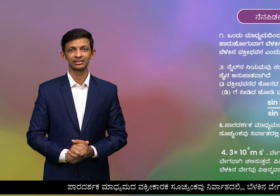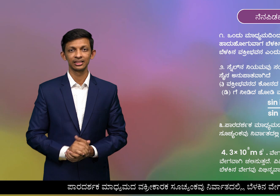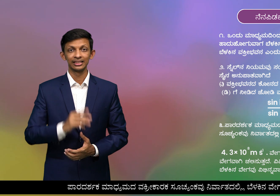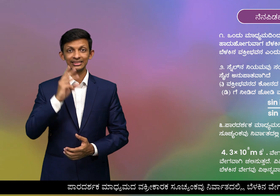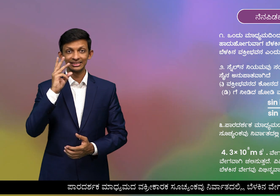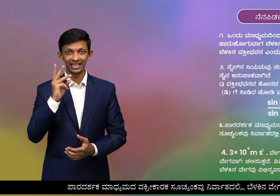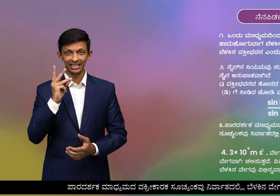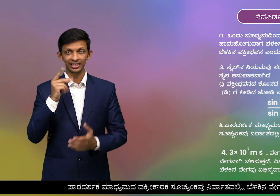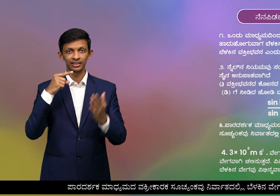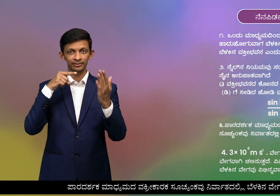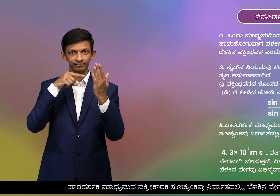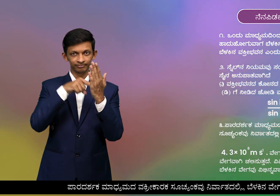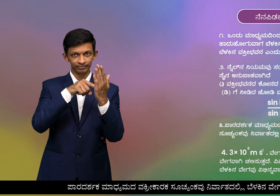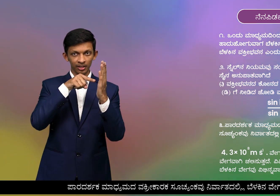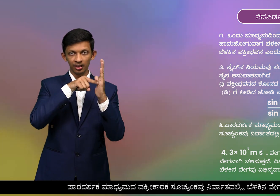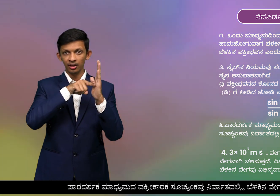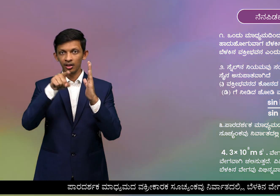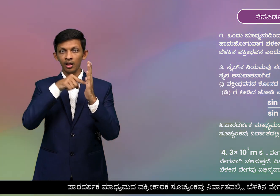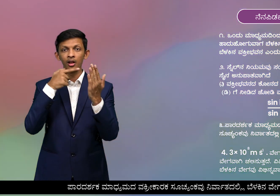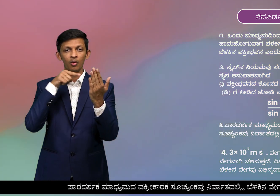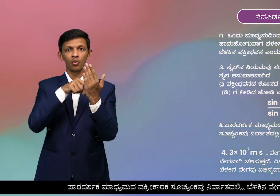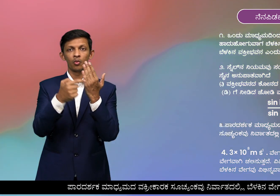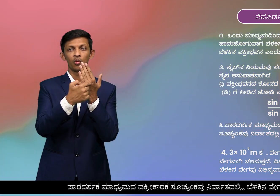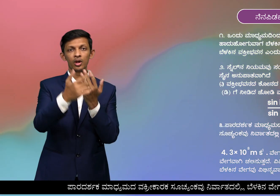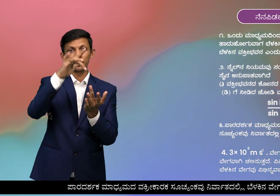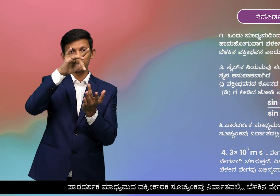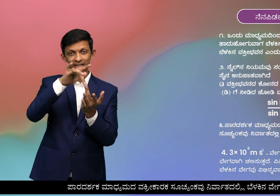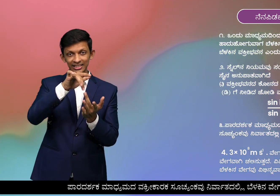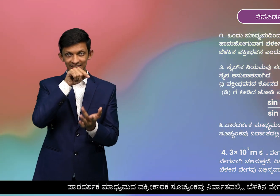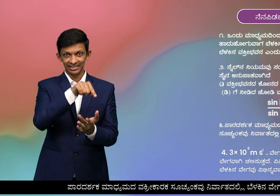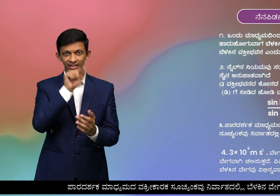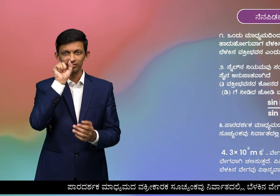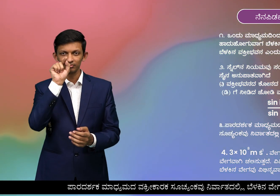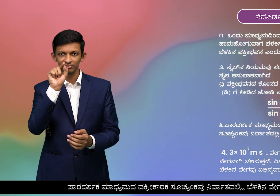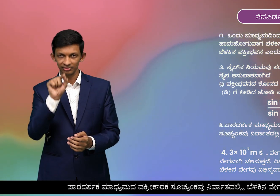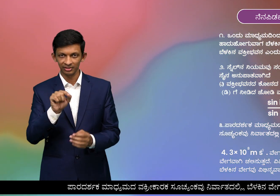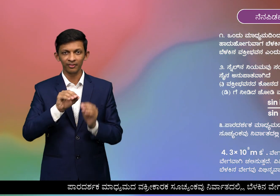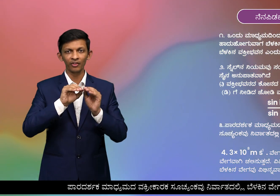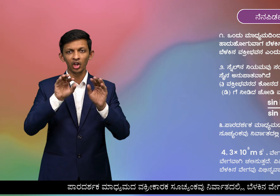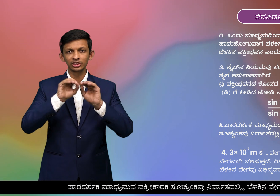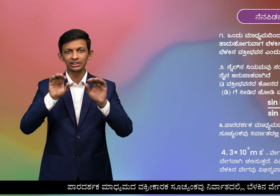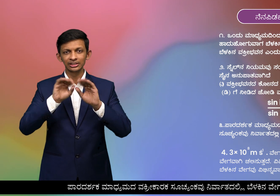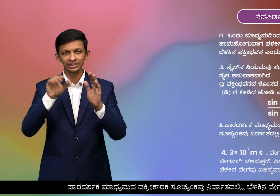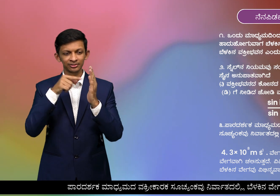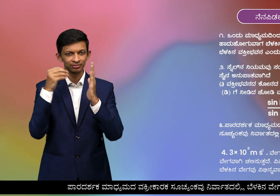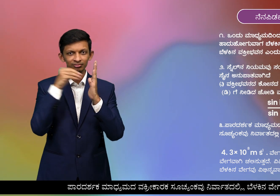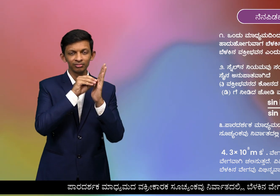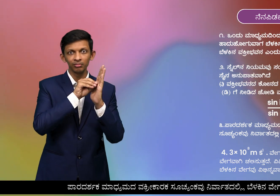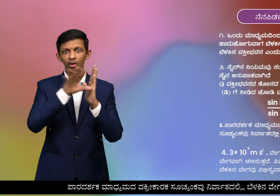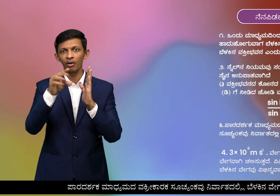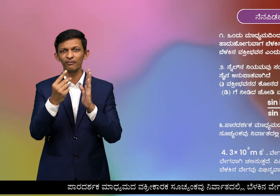पारदर्षका माध्यमदा वक्री कारका सुच्यांकवो निर्वात दल्ली बेलकिना वेगदा अनुपात मागिदे